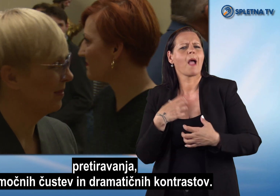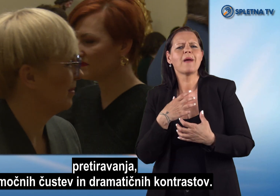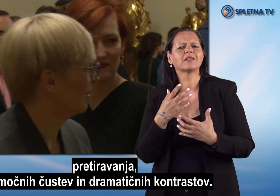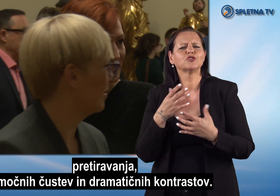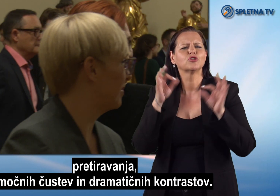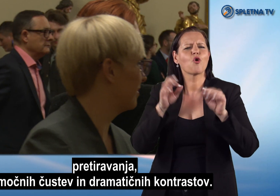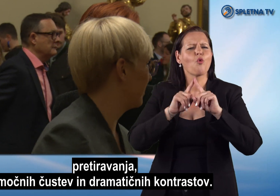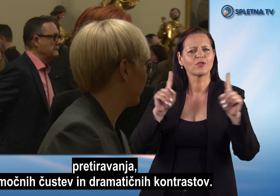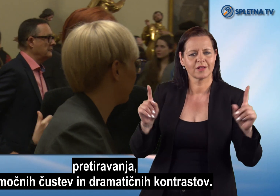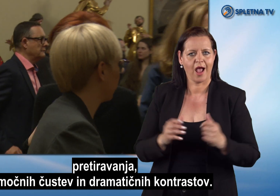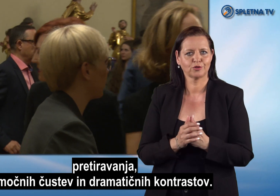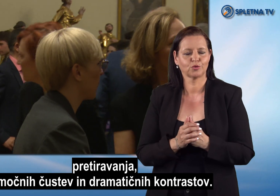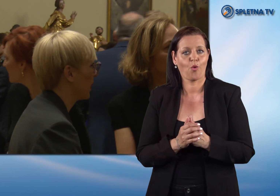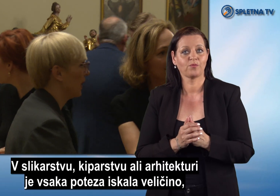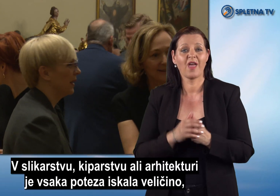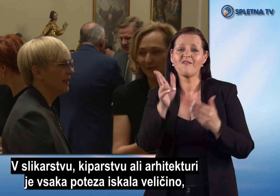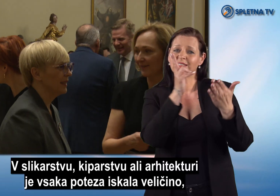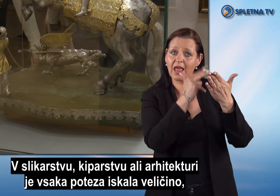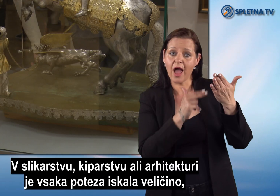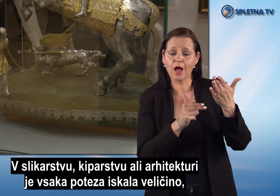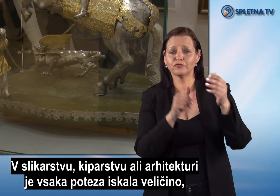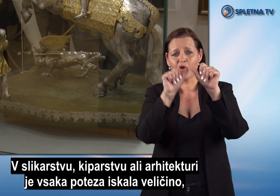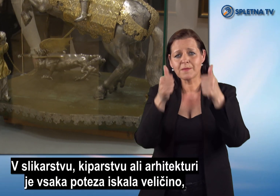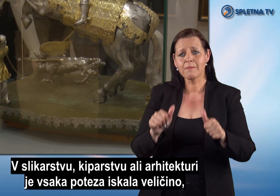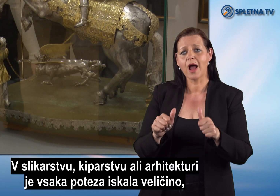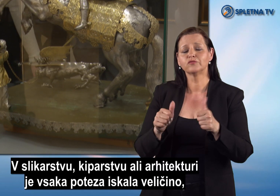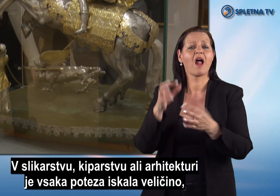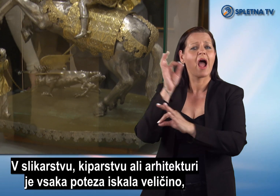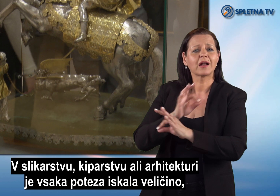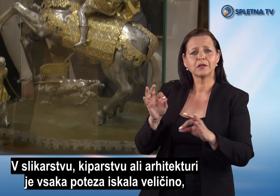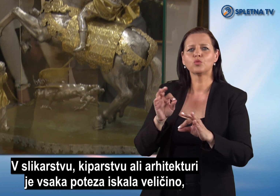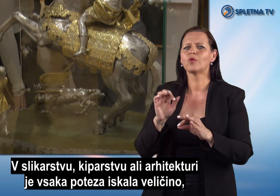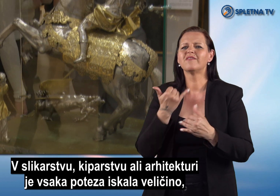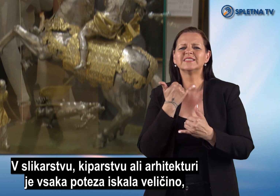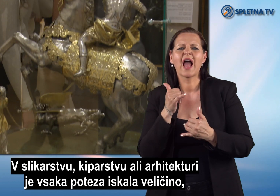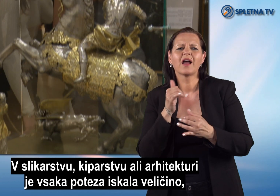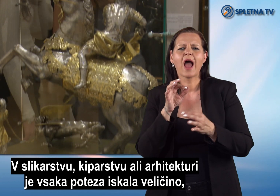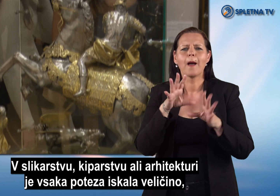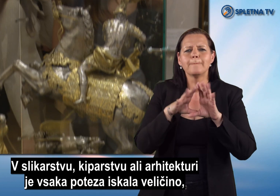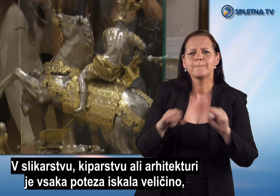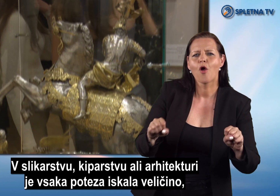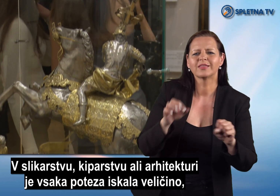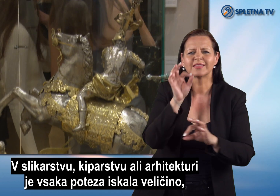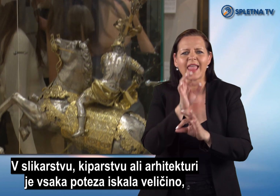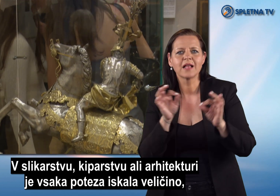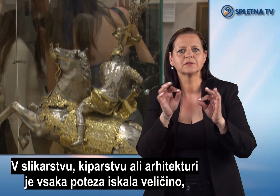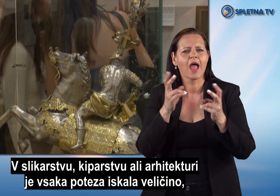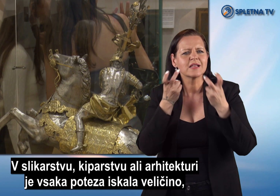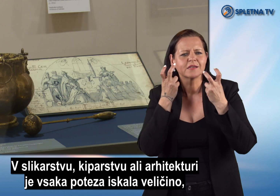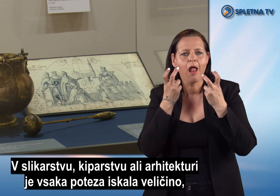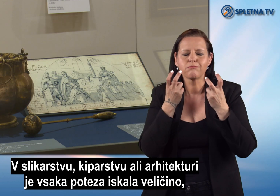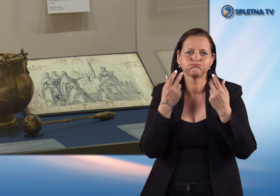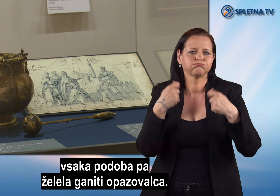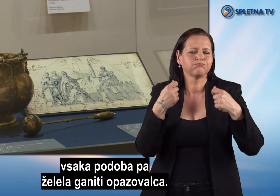dramatičnih kontrastov. V slikarstvu, kiparstvu ali arhitekturi je vsaka poteza iskala